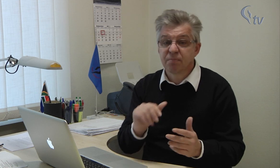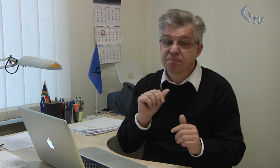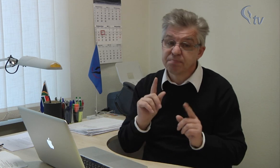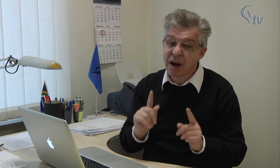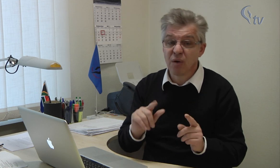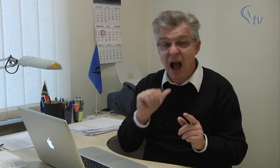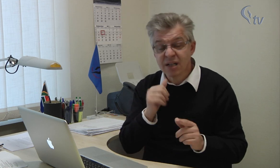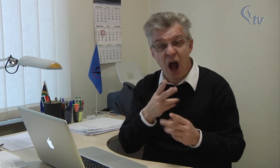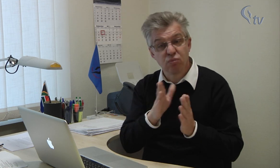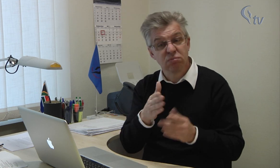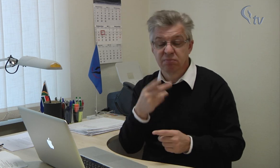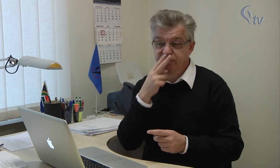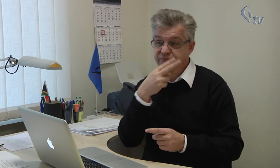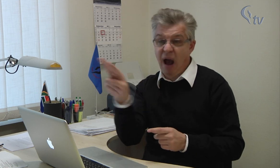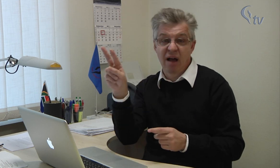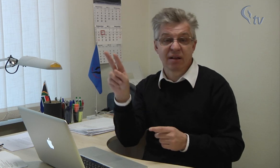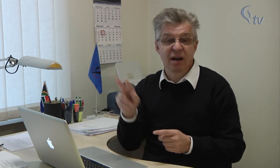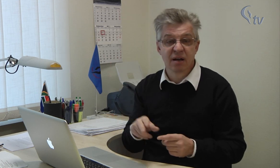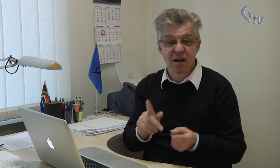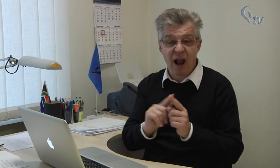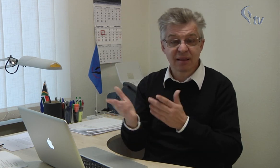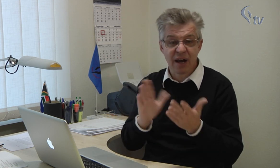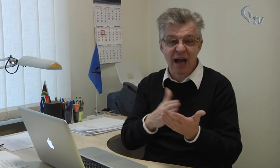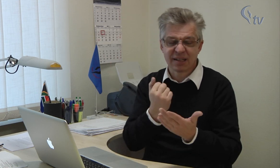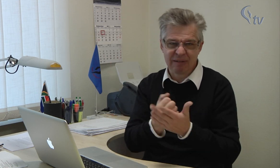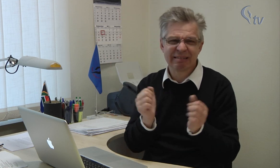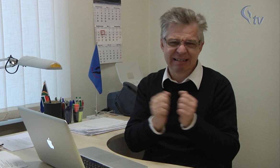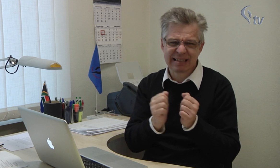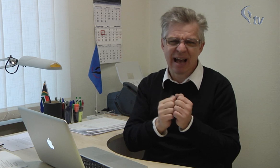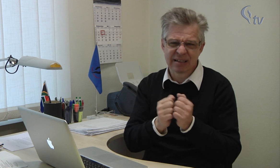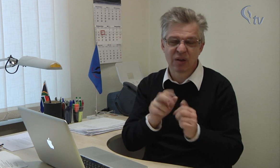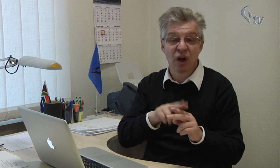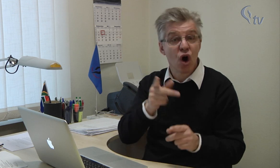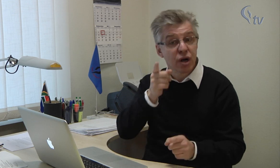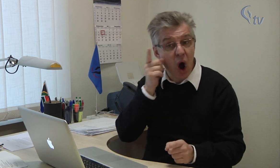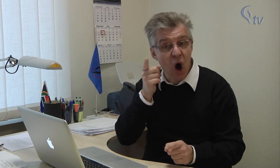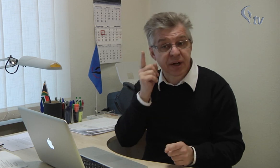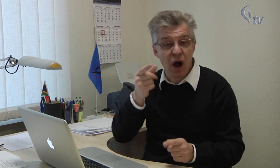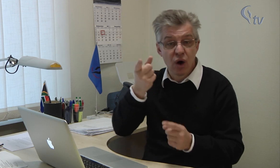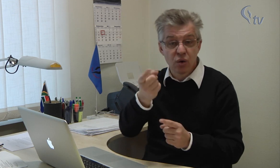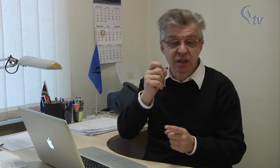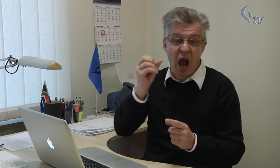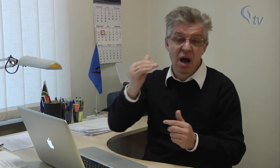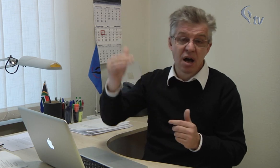Paraku ei saa mööda vaadata tõlketeenuse kättesaadavuse kitsaskohtadest, noorte kutse